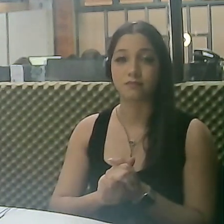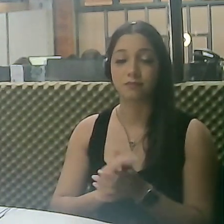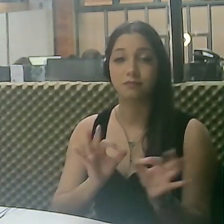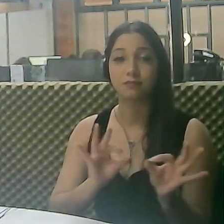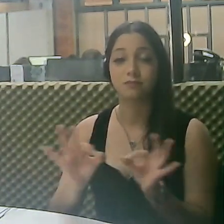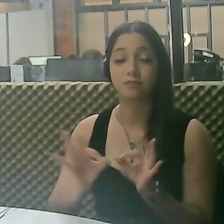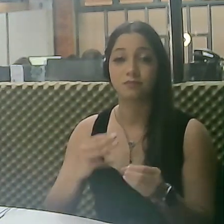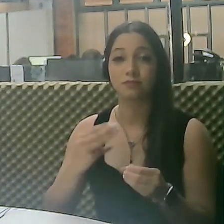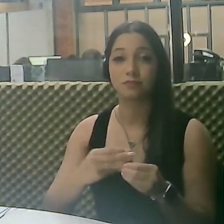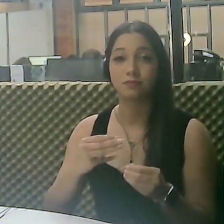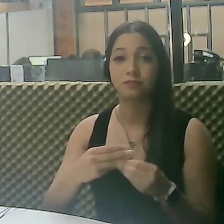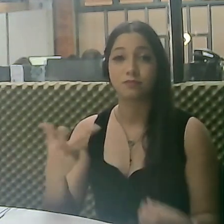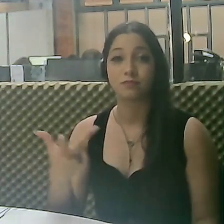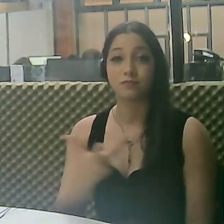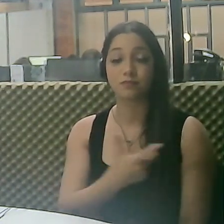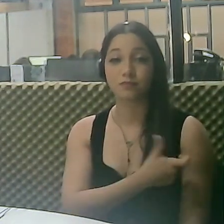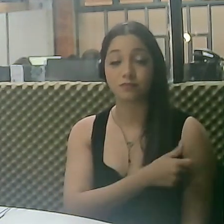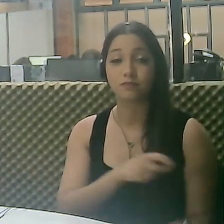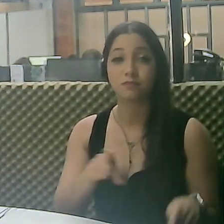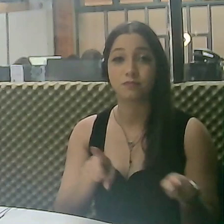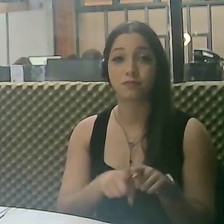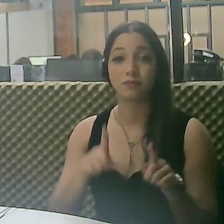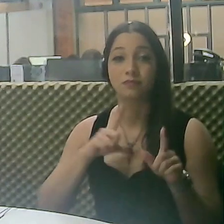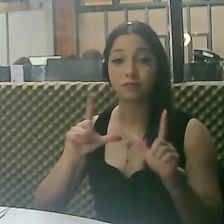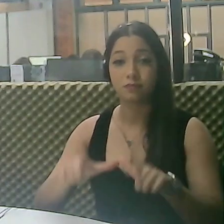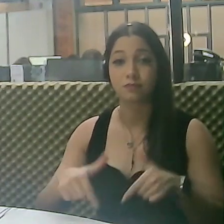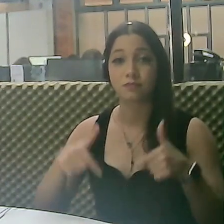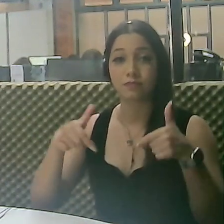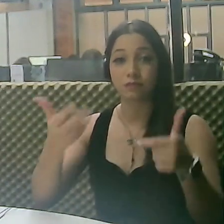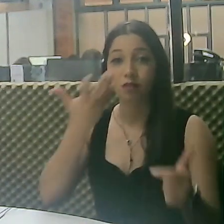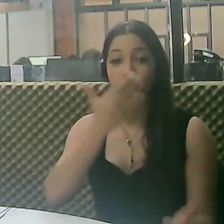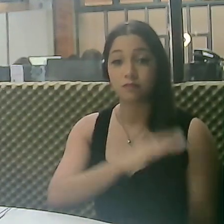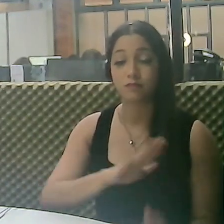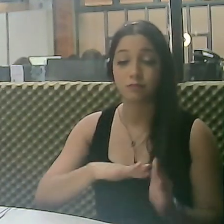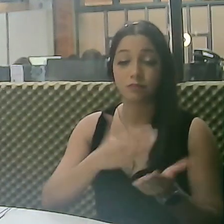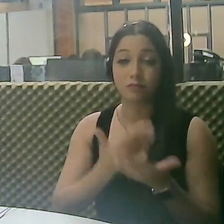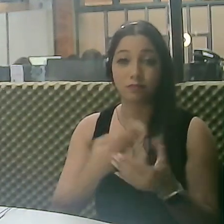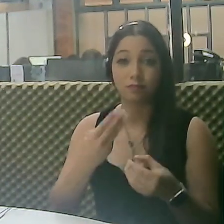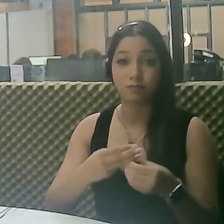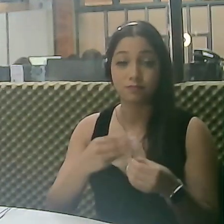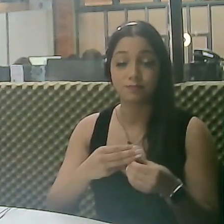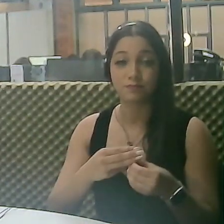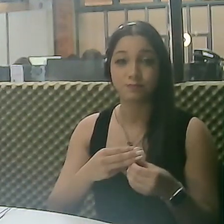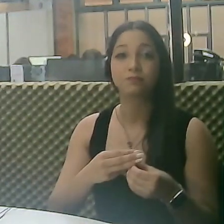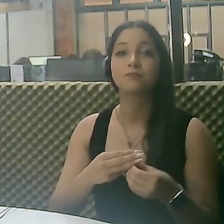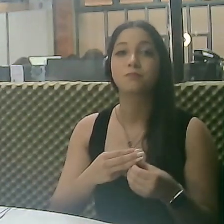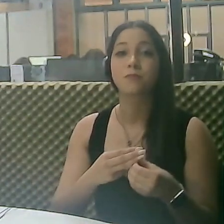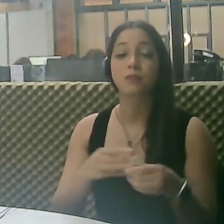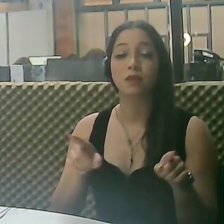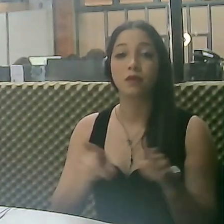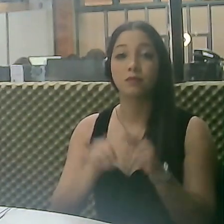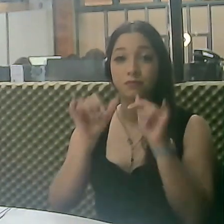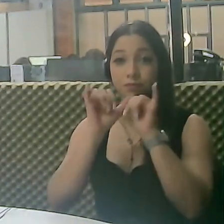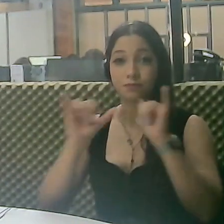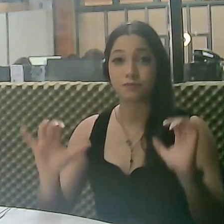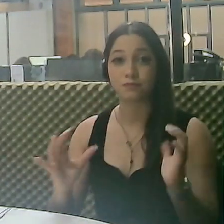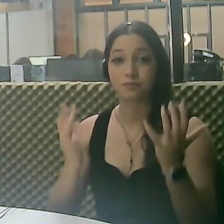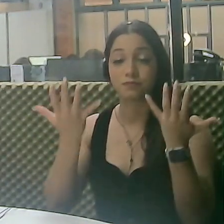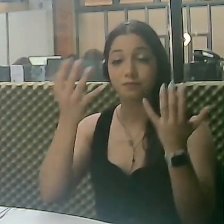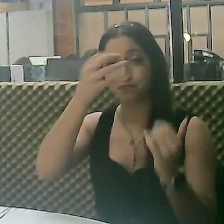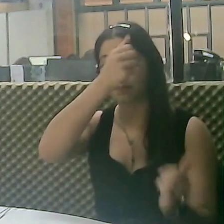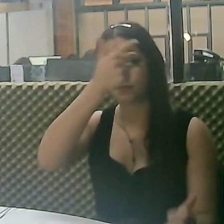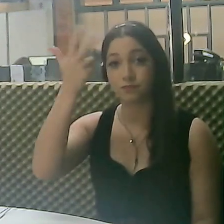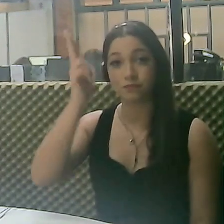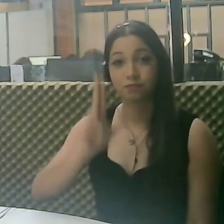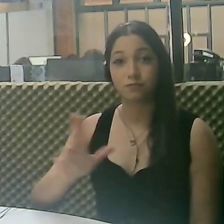Programa Municipal de Imunização ainda conduz ações em escolas municipais. Além da campanha contra a polio, a Prefeitura de